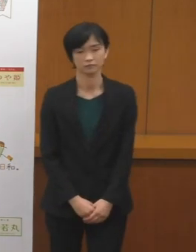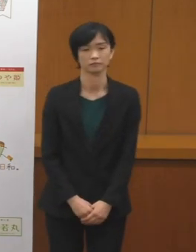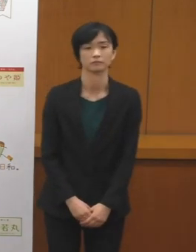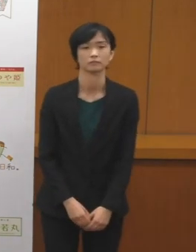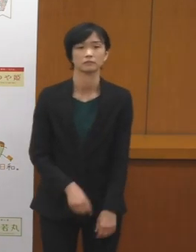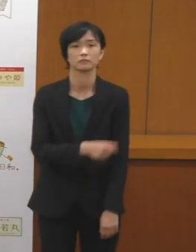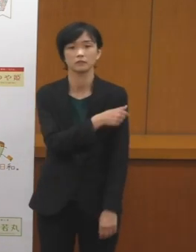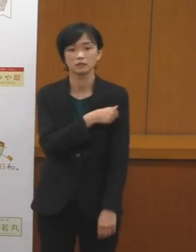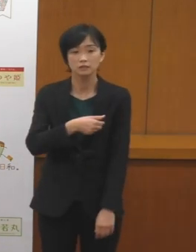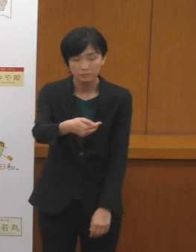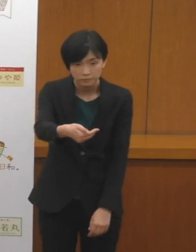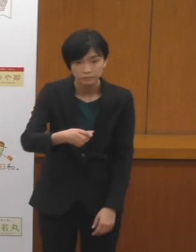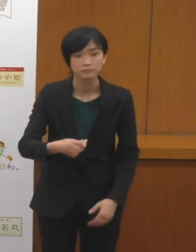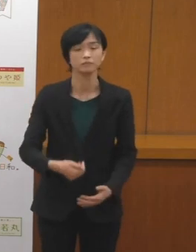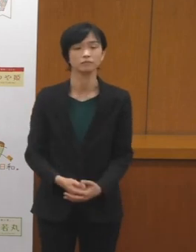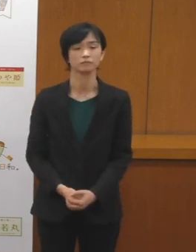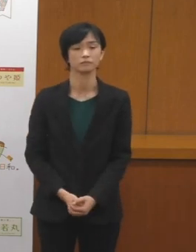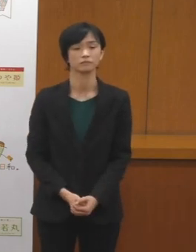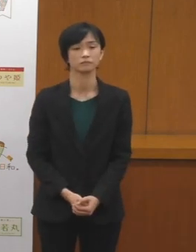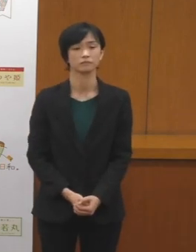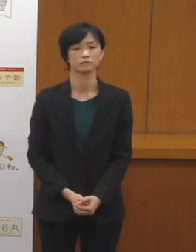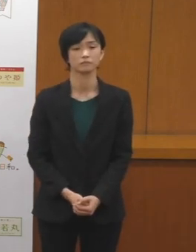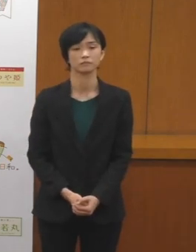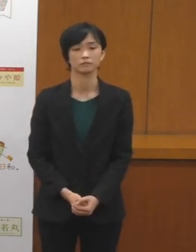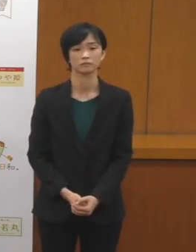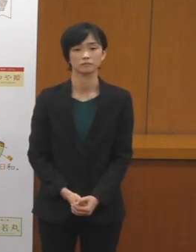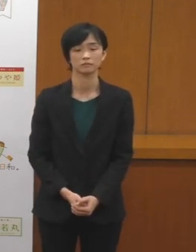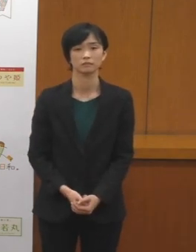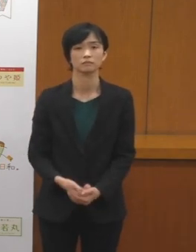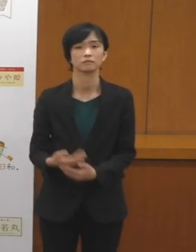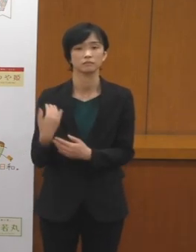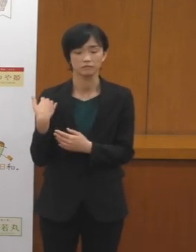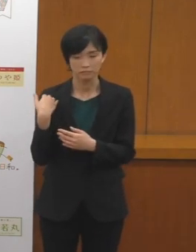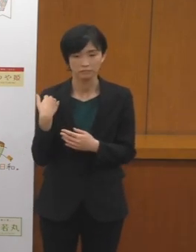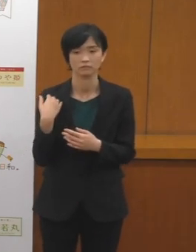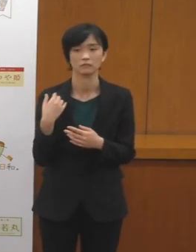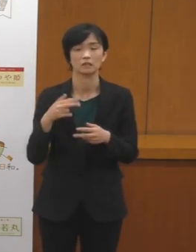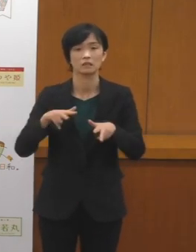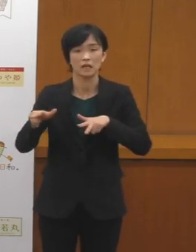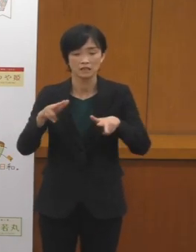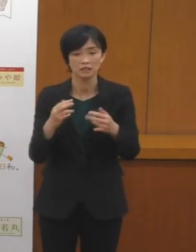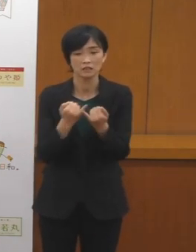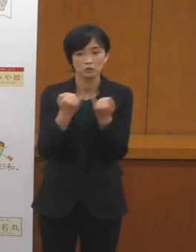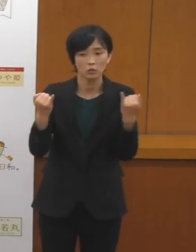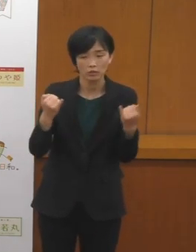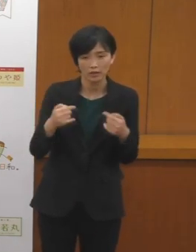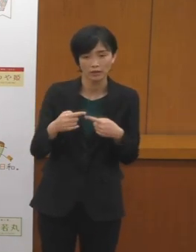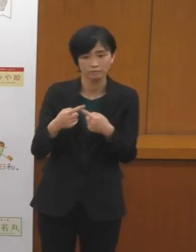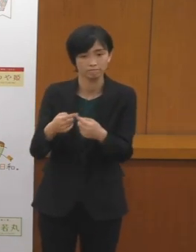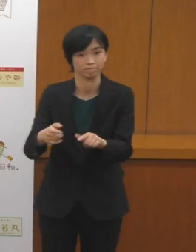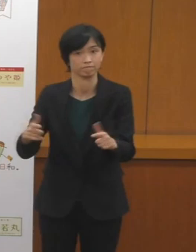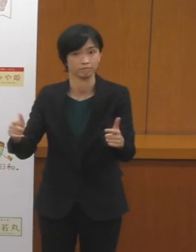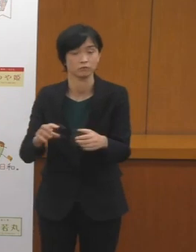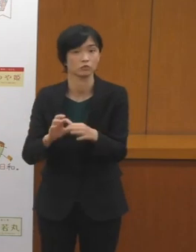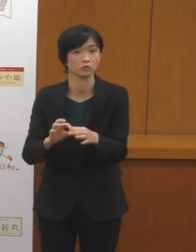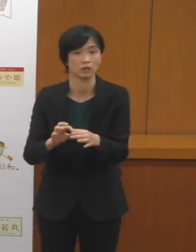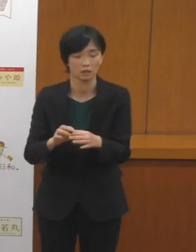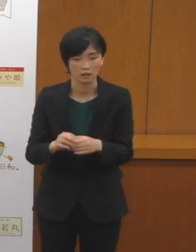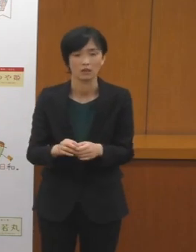山形新聞の鈴木ですよろしくお願いします1点先ほどの正解への助成進出の話の中で